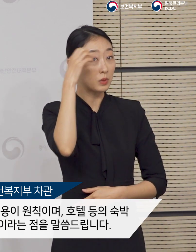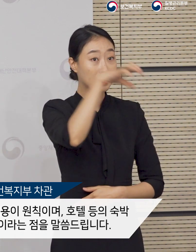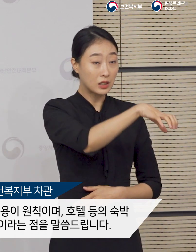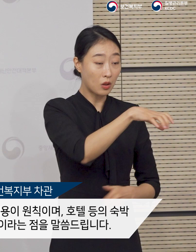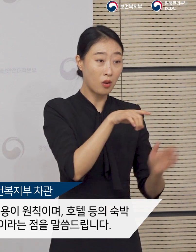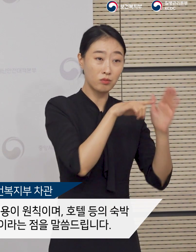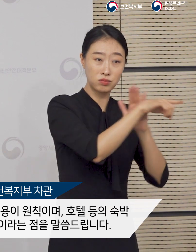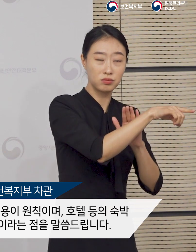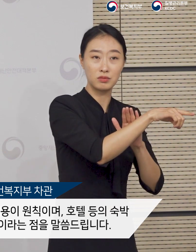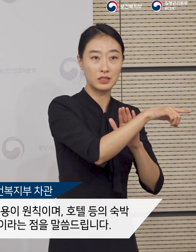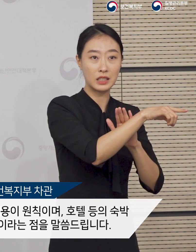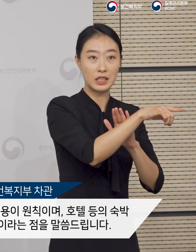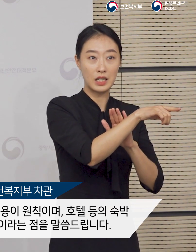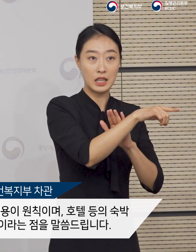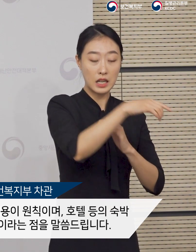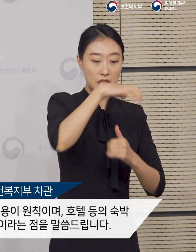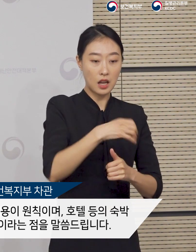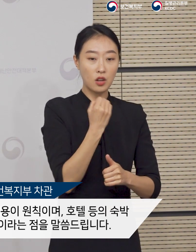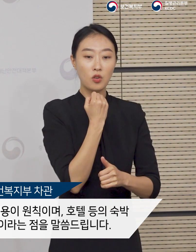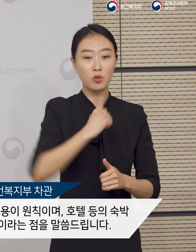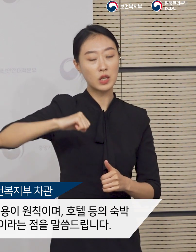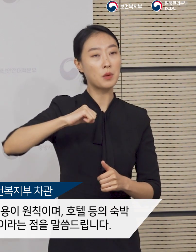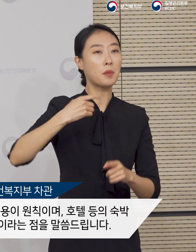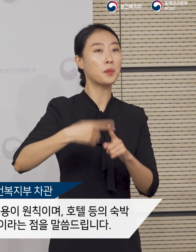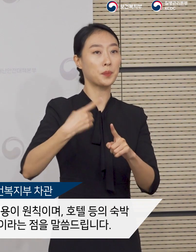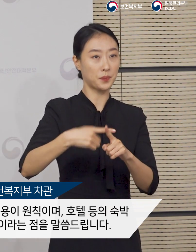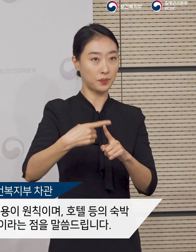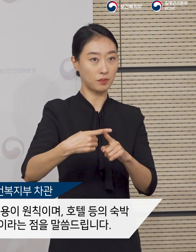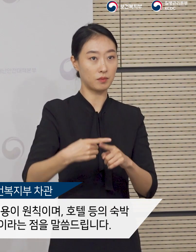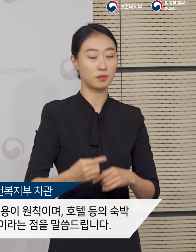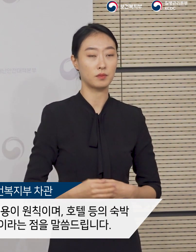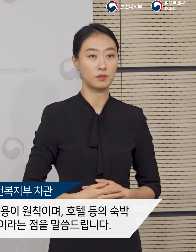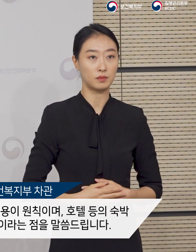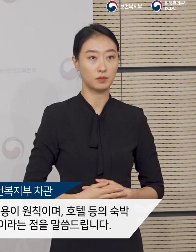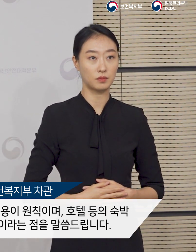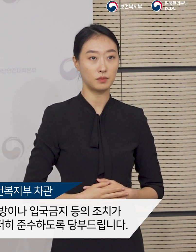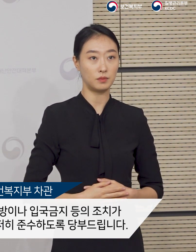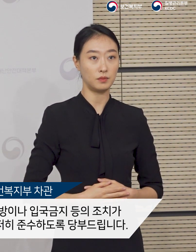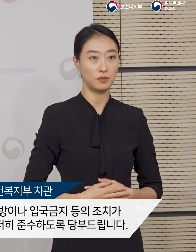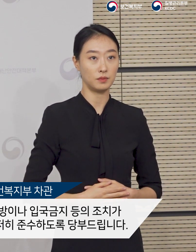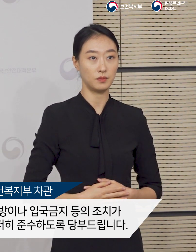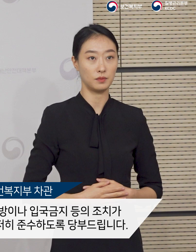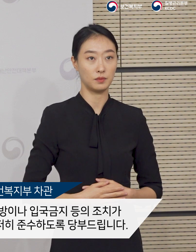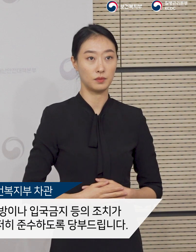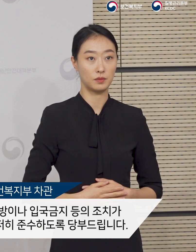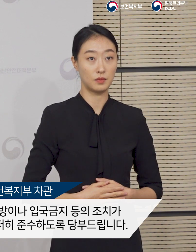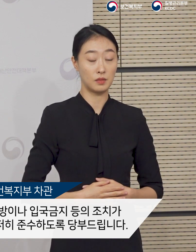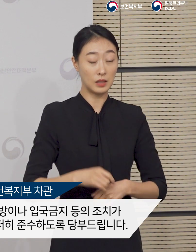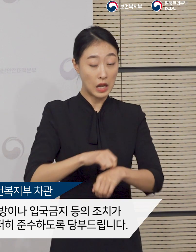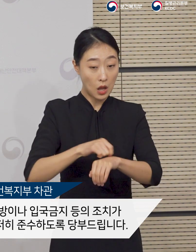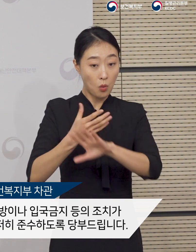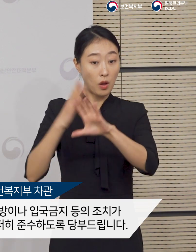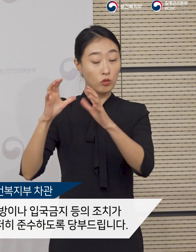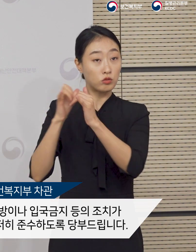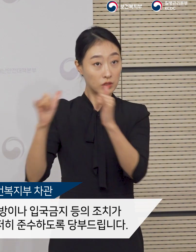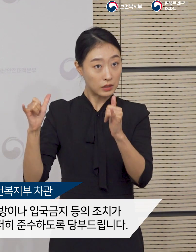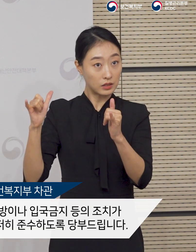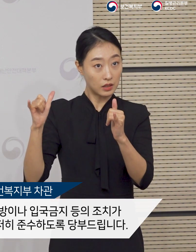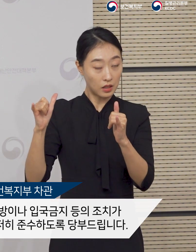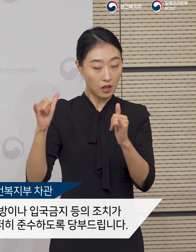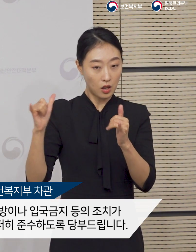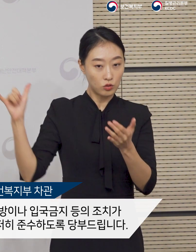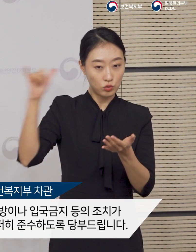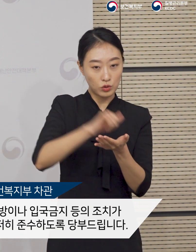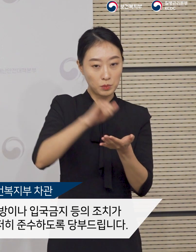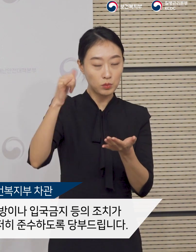자가격리 위반과 동일하게 처벌 대상이라는 점을 말씀드립니다. 특히 외국인의 경우 출입국 관리법에